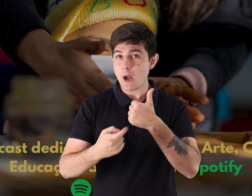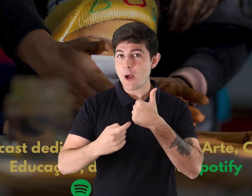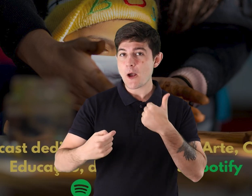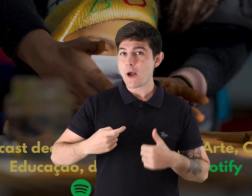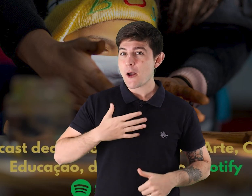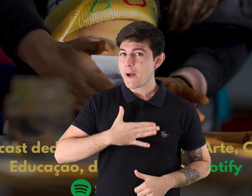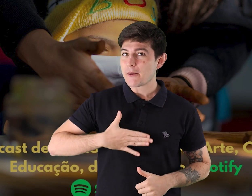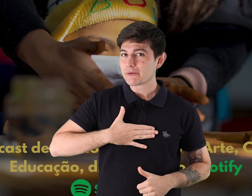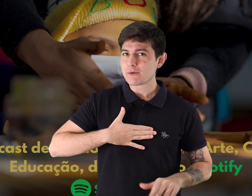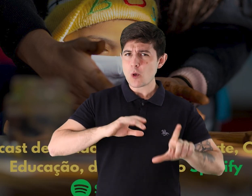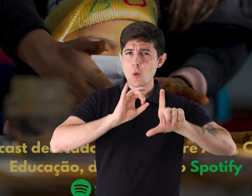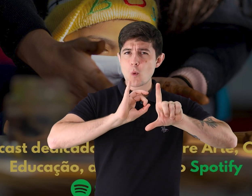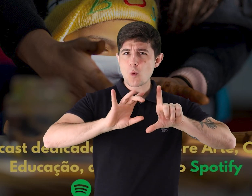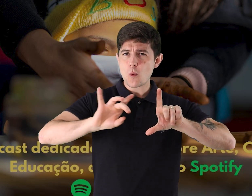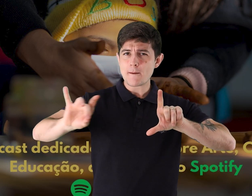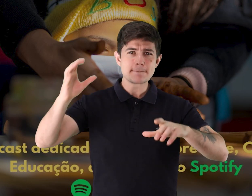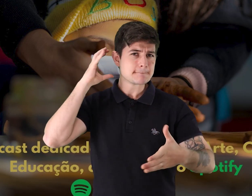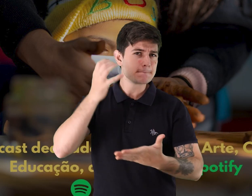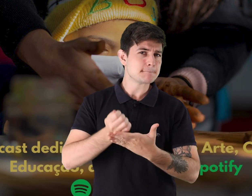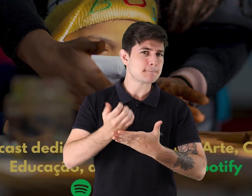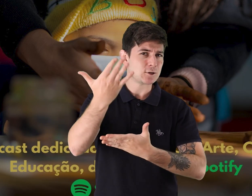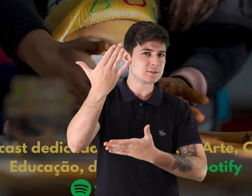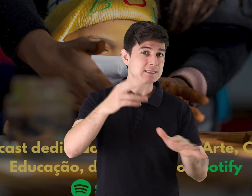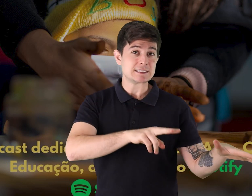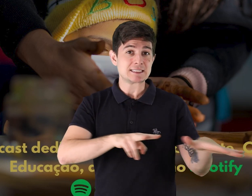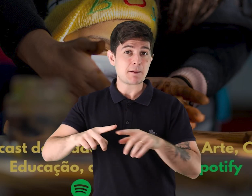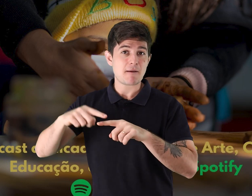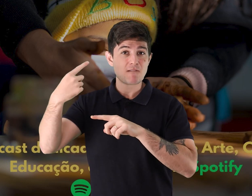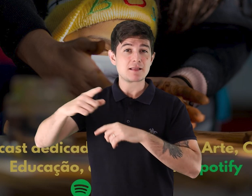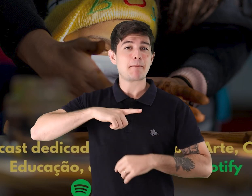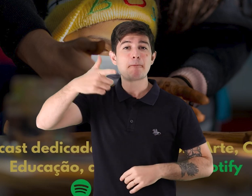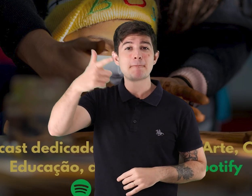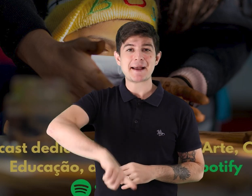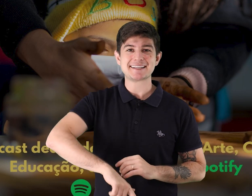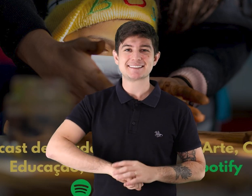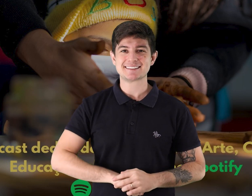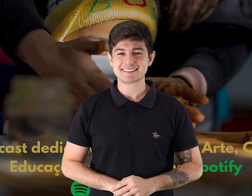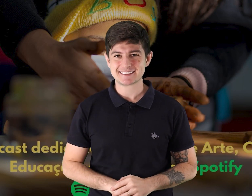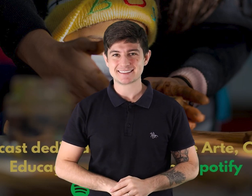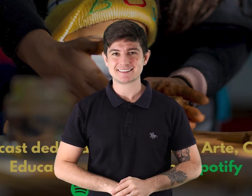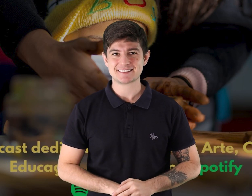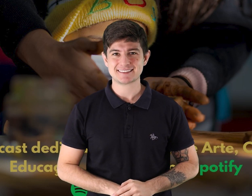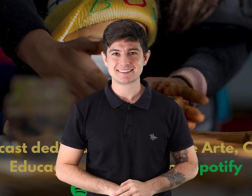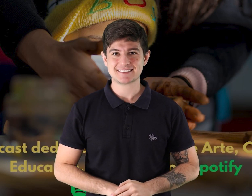E aí, curtiu? Compartilha esse podcast que semana que vem tem mais.